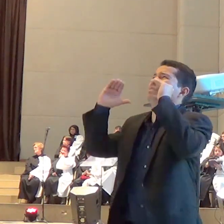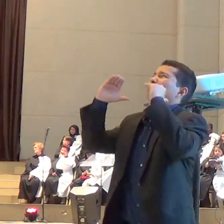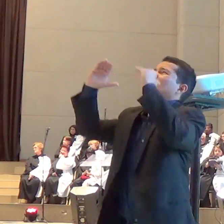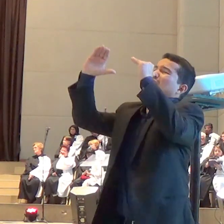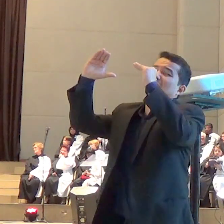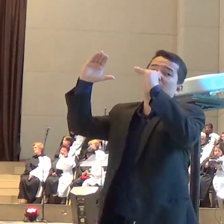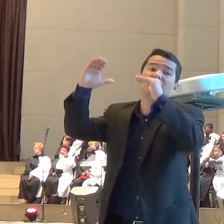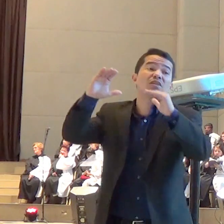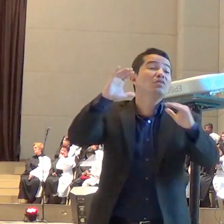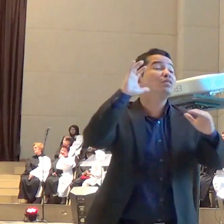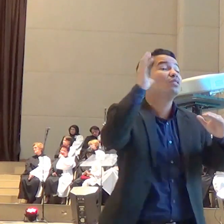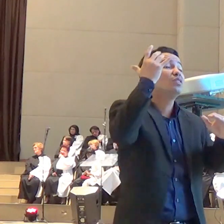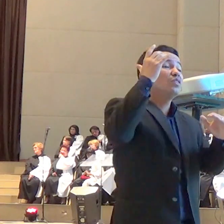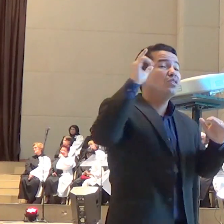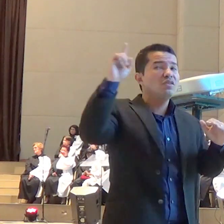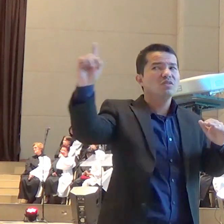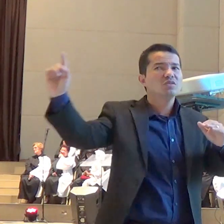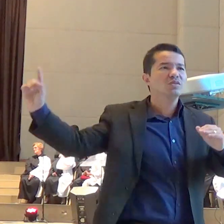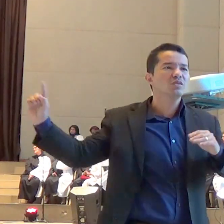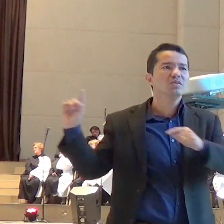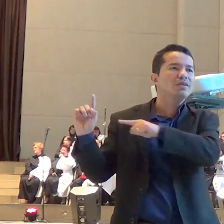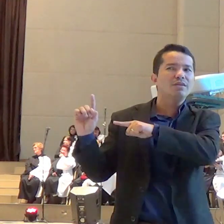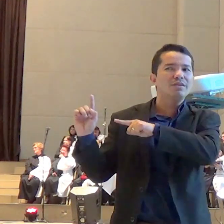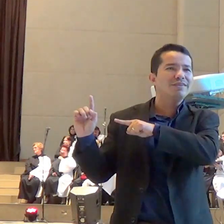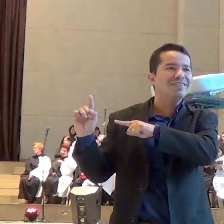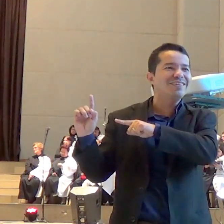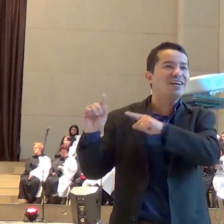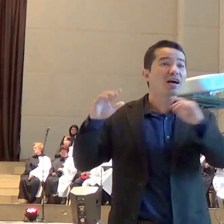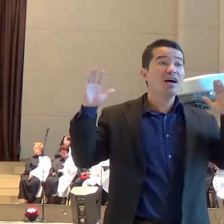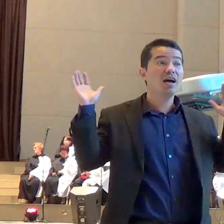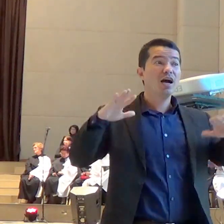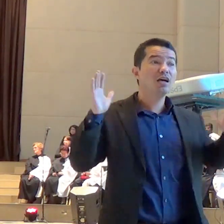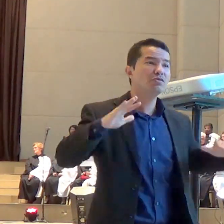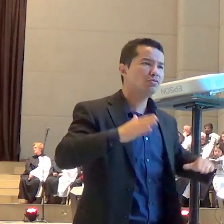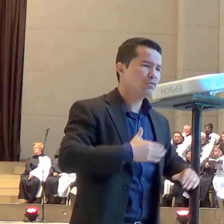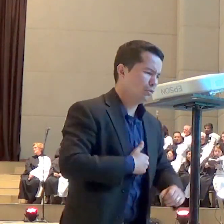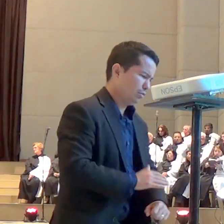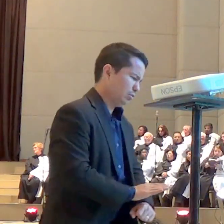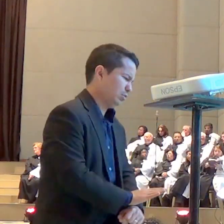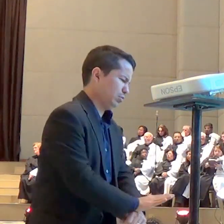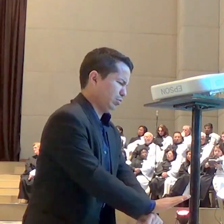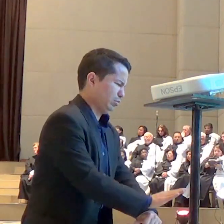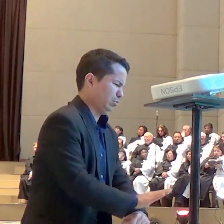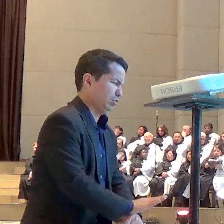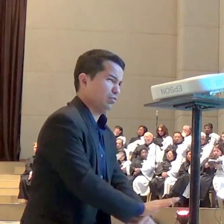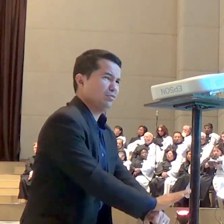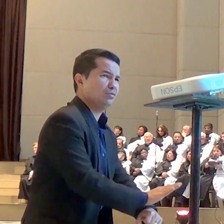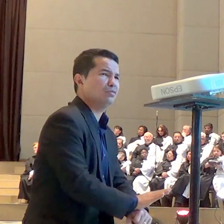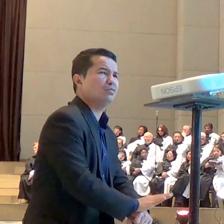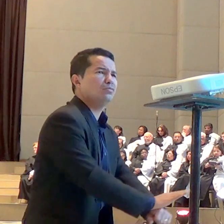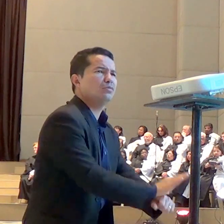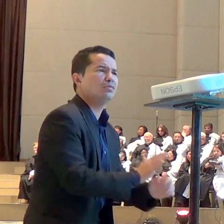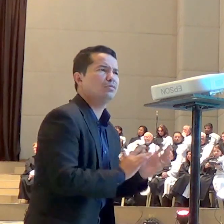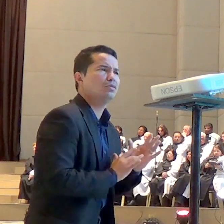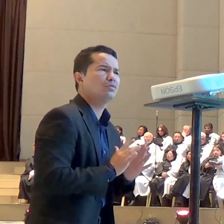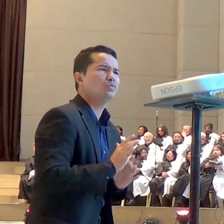fortalecia e queridos se a gente parar para pensar esse era o momento que